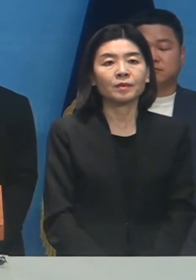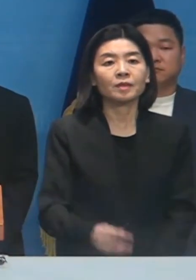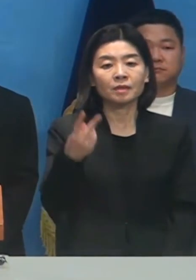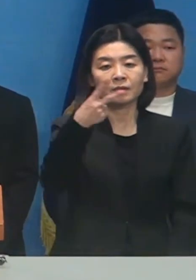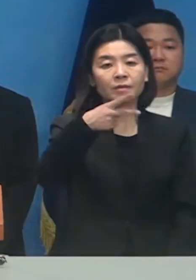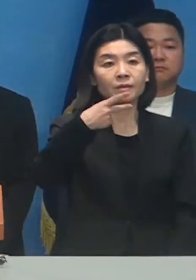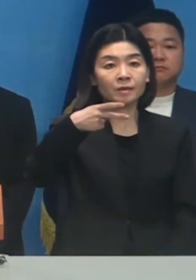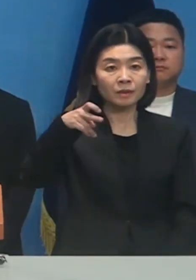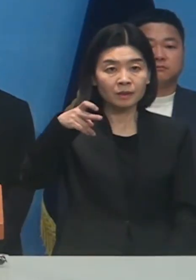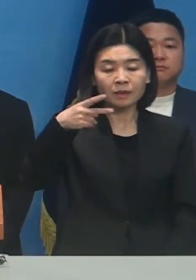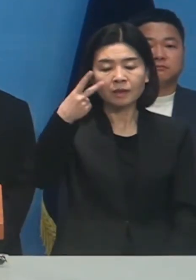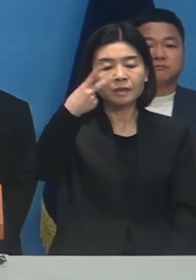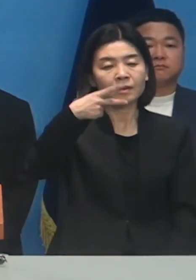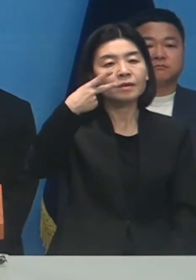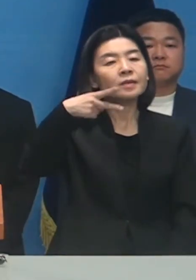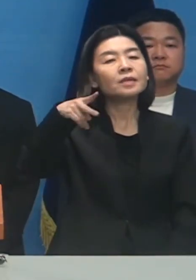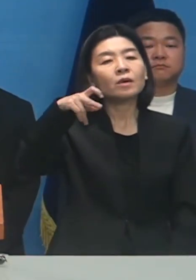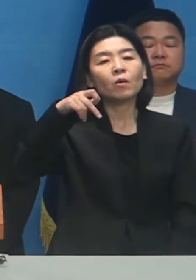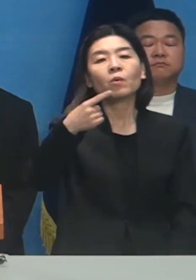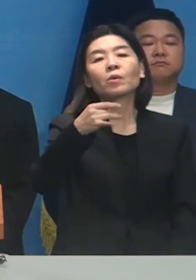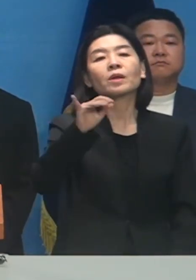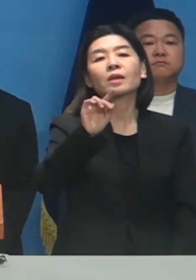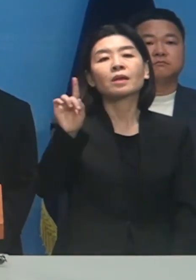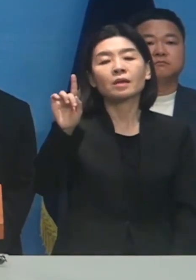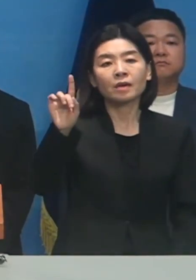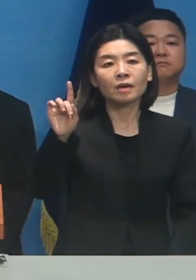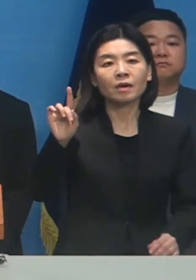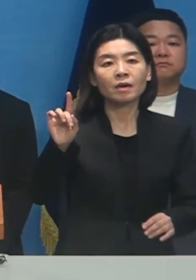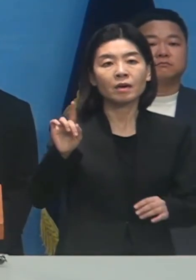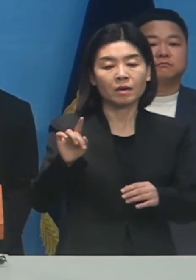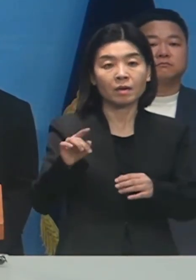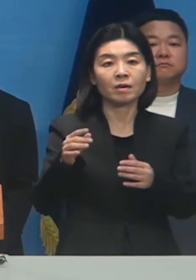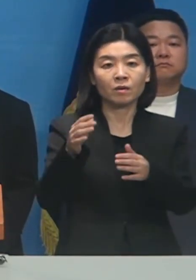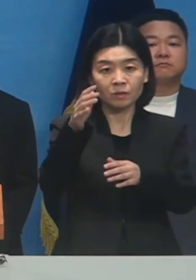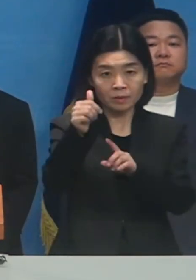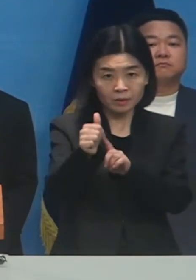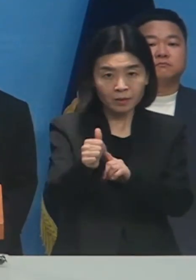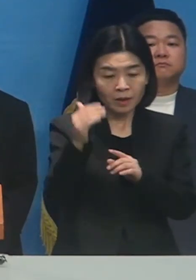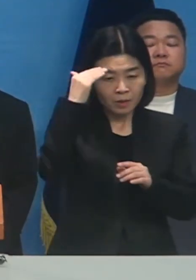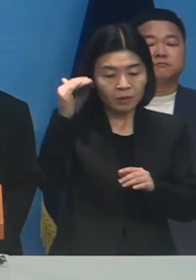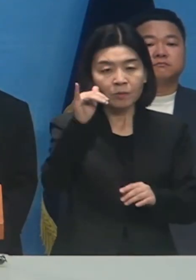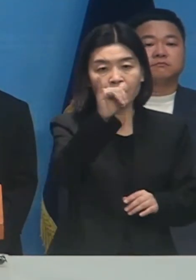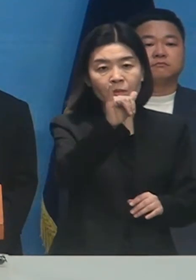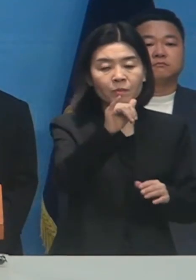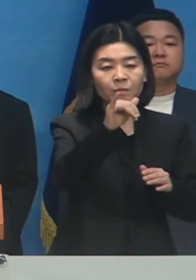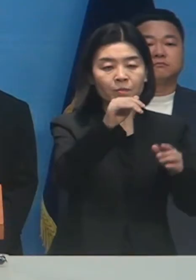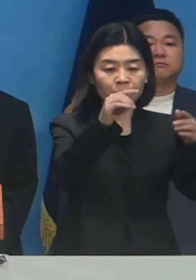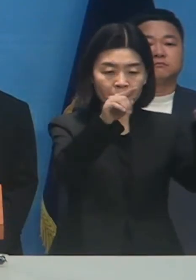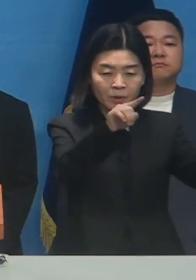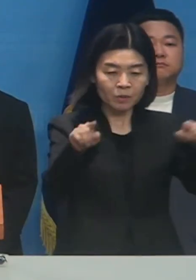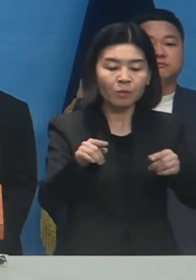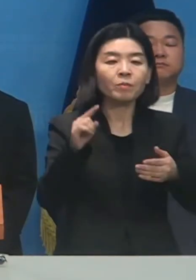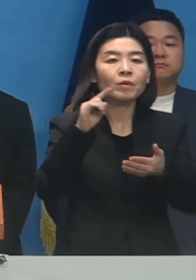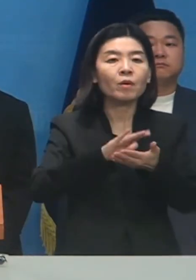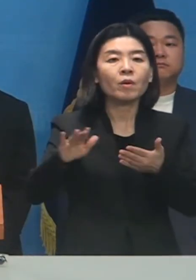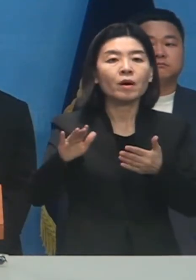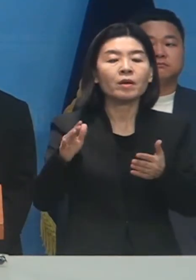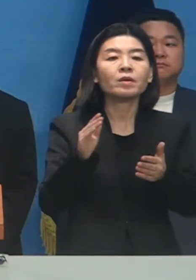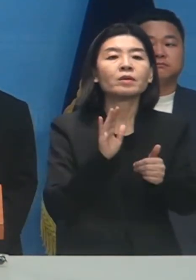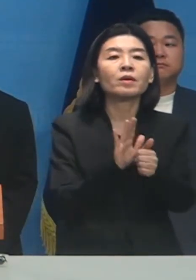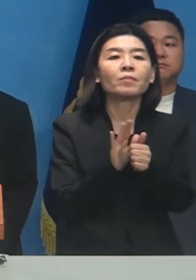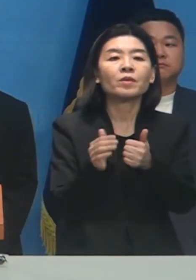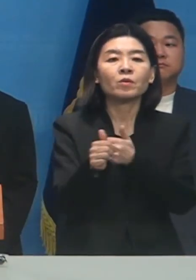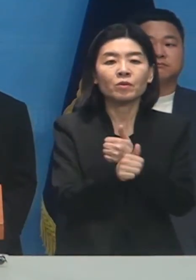이창희 코리아 원건 원장, 그리고 한반도 평화협력위 위원장 이승환 위원장 두 분이